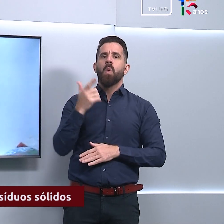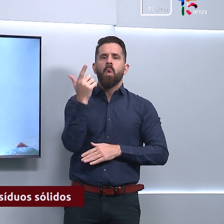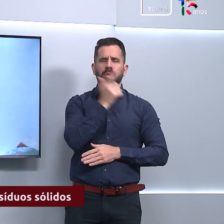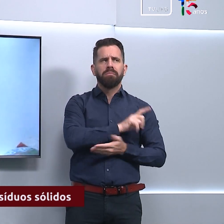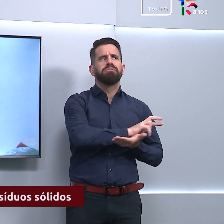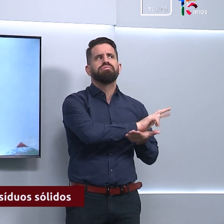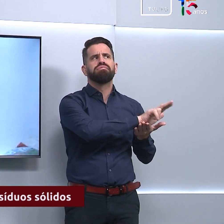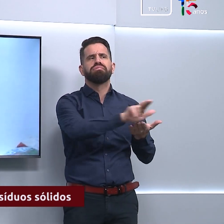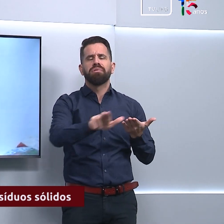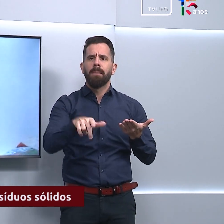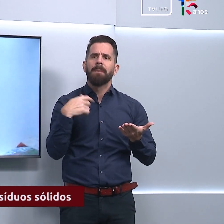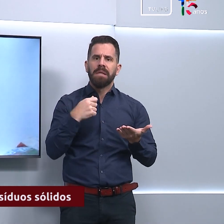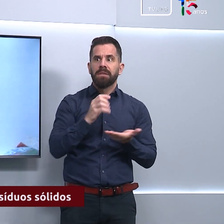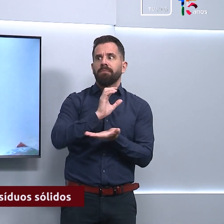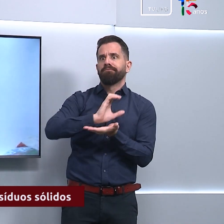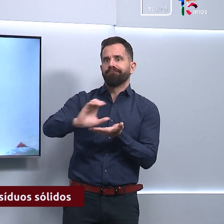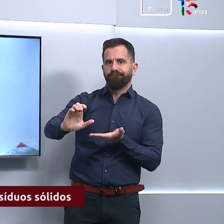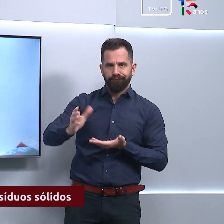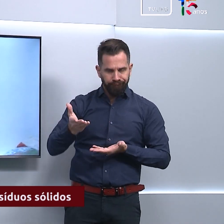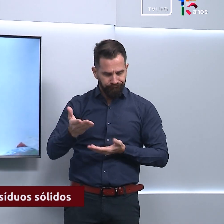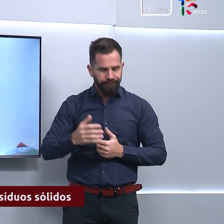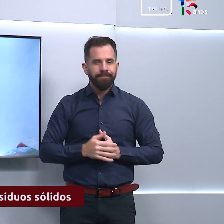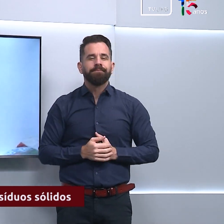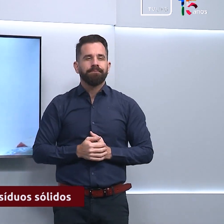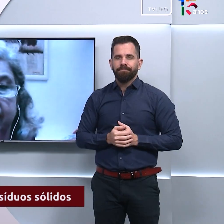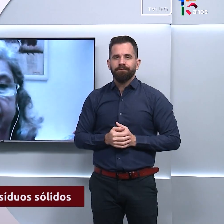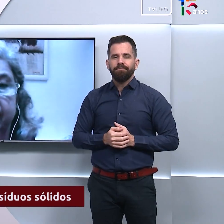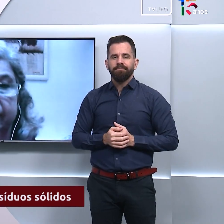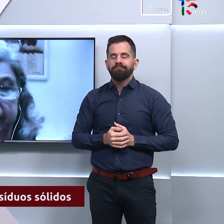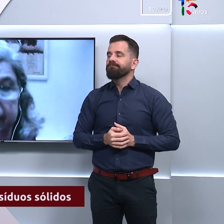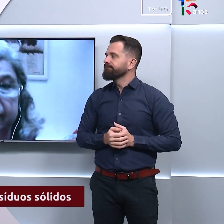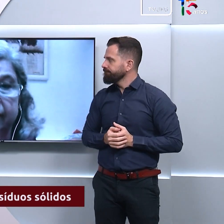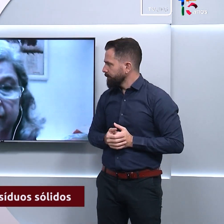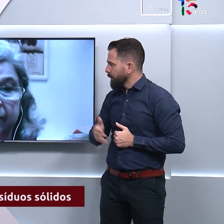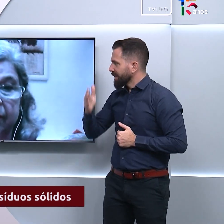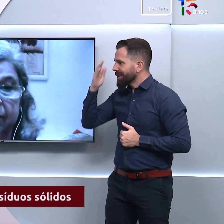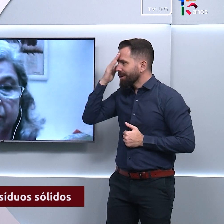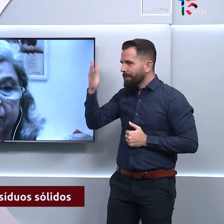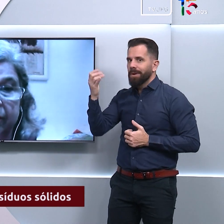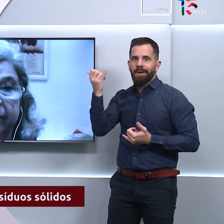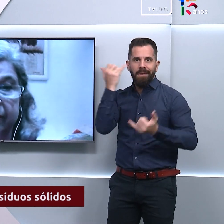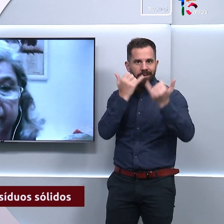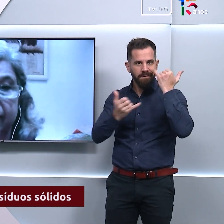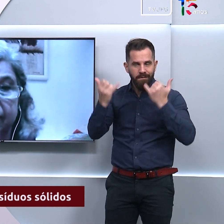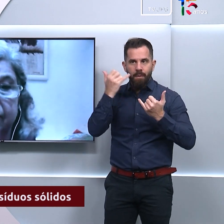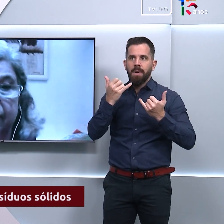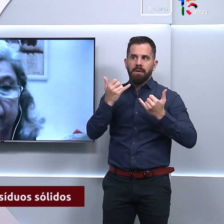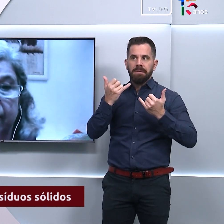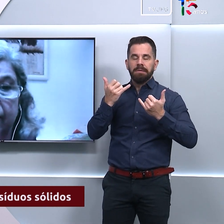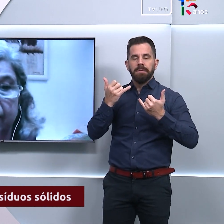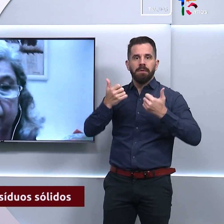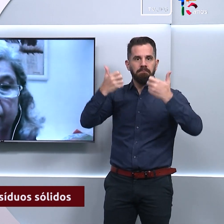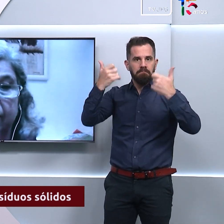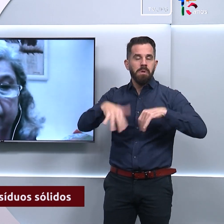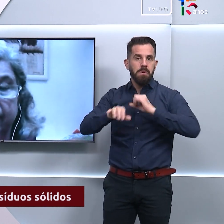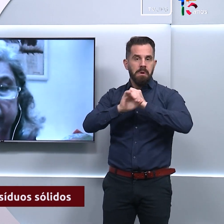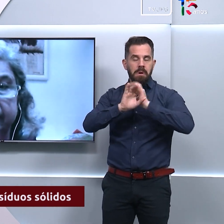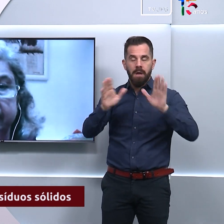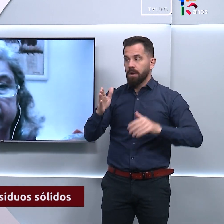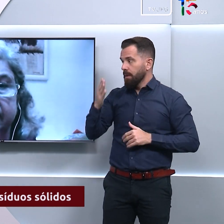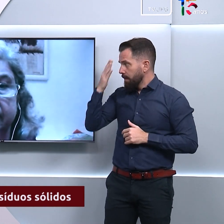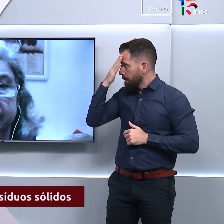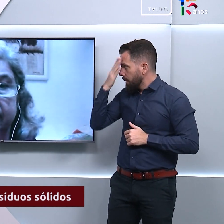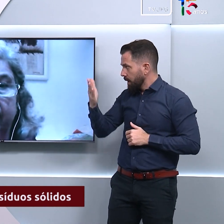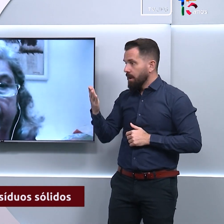diversos aí. Tá certo, Rosana. Muito obrigada pelas suas informações, pelos seus esclarecimentos. A gente conversou com a Rosana Borges,